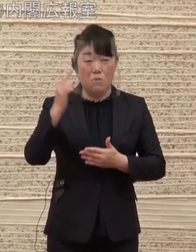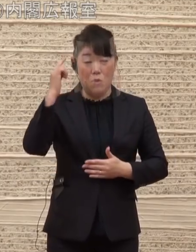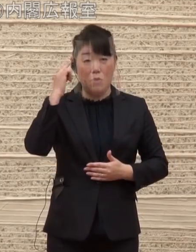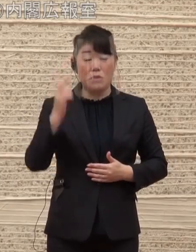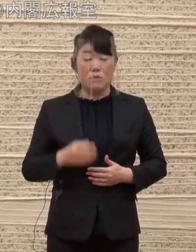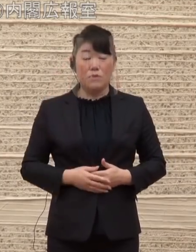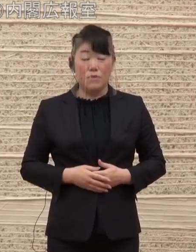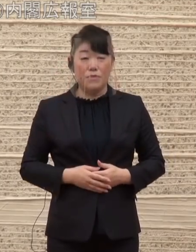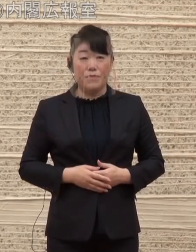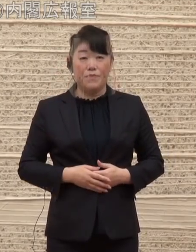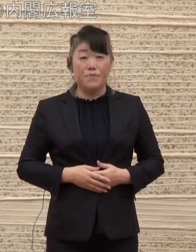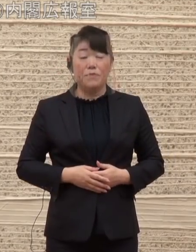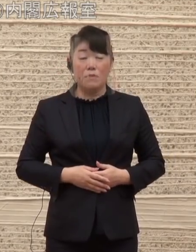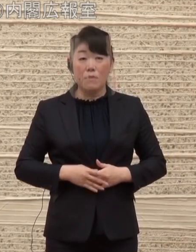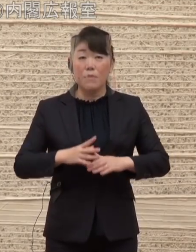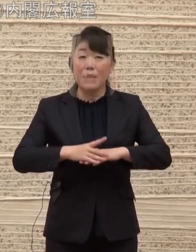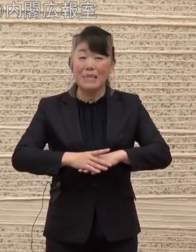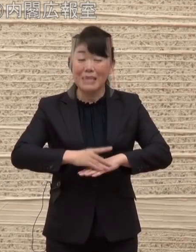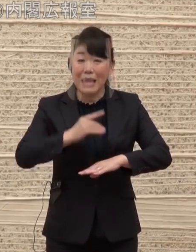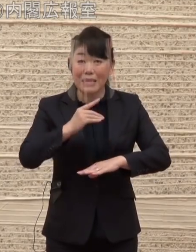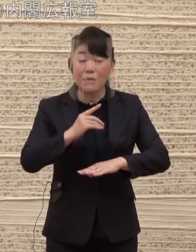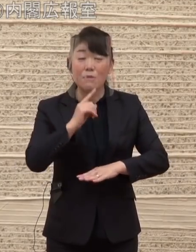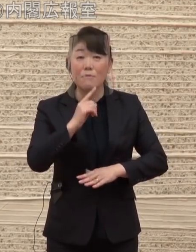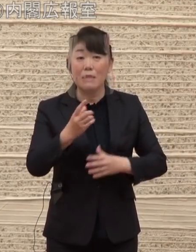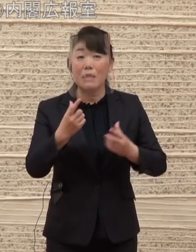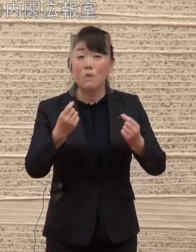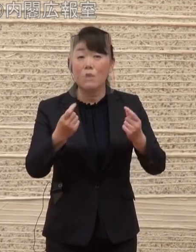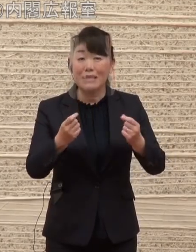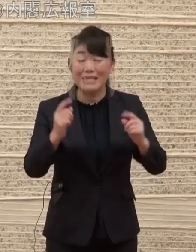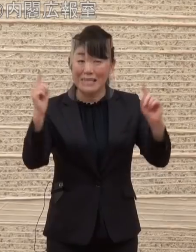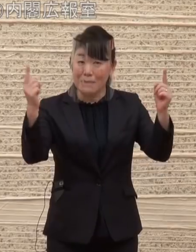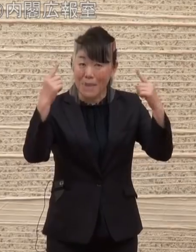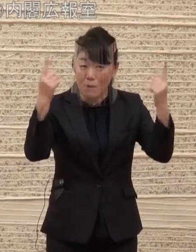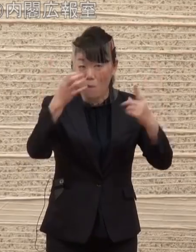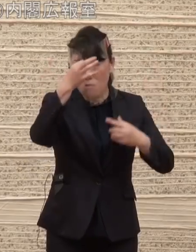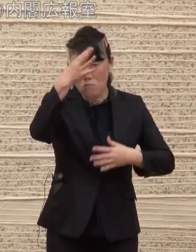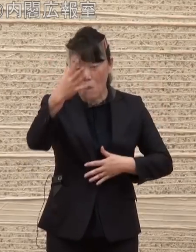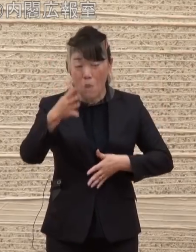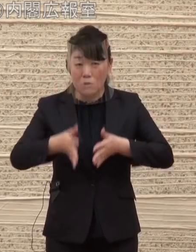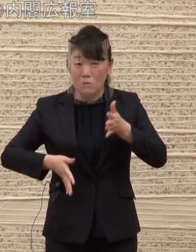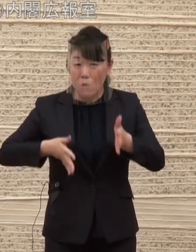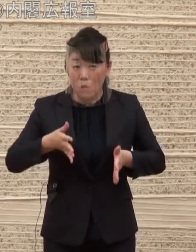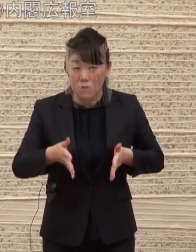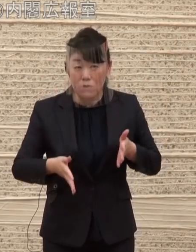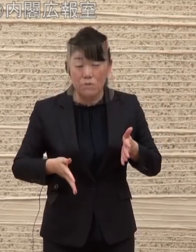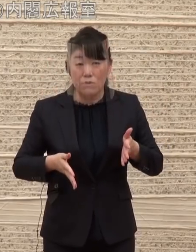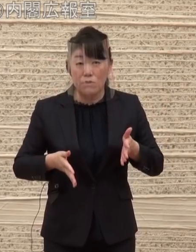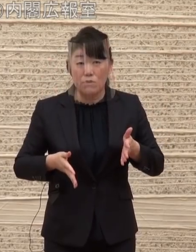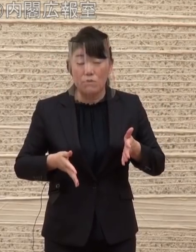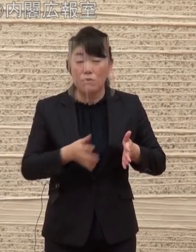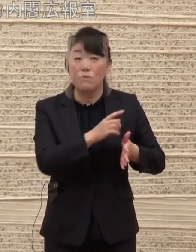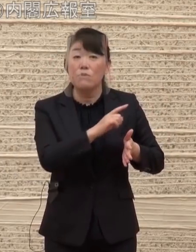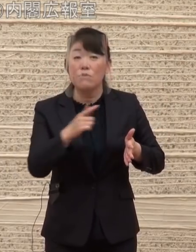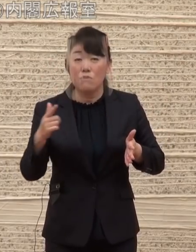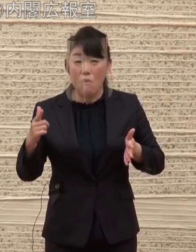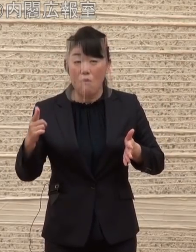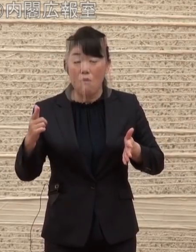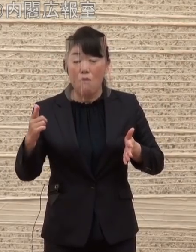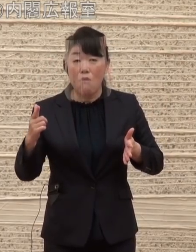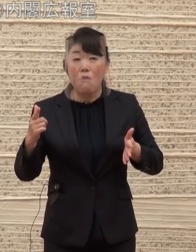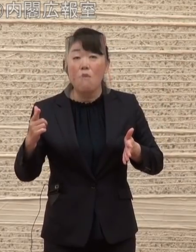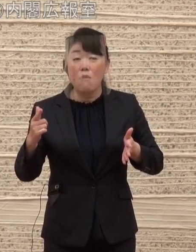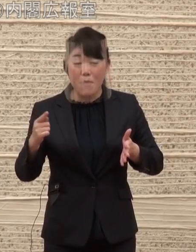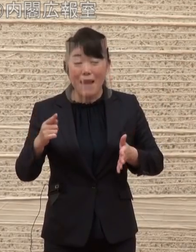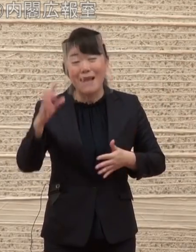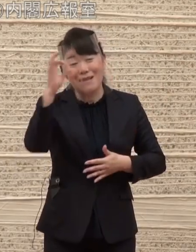ます最初に申し上げましたようにイベントやプロスポーツについていっまたハァー